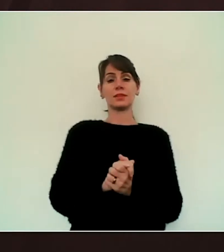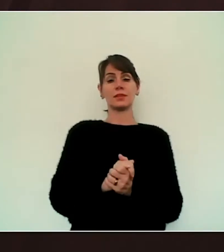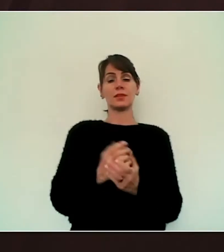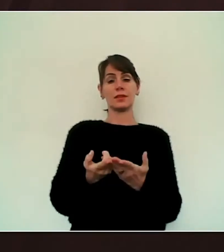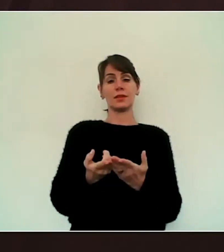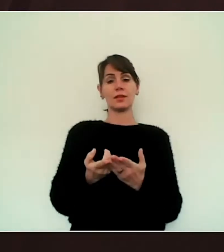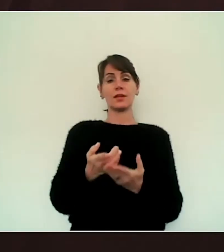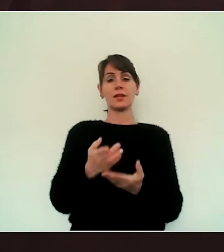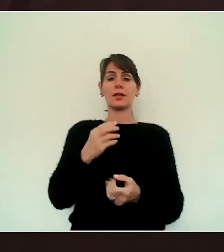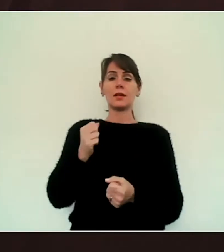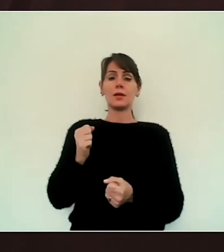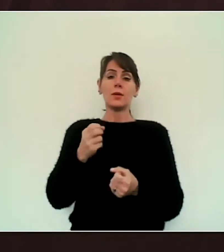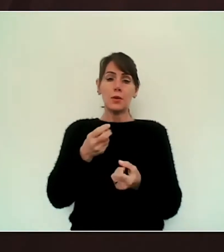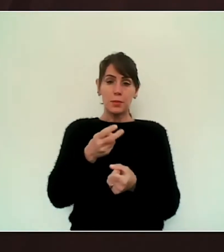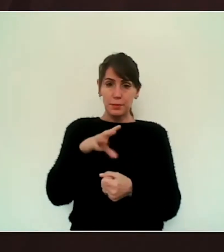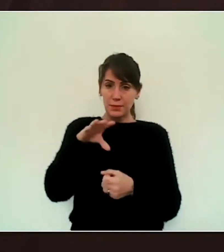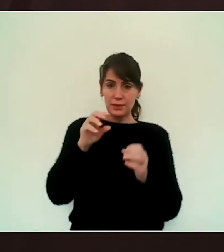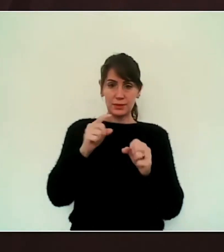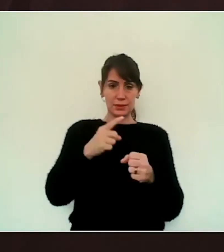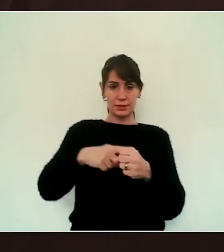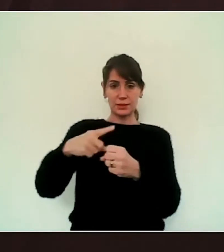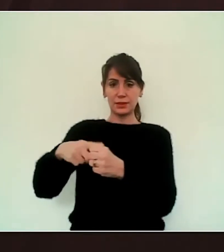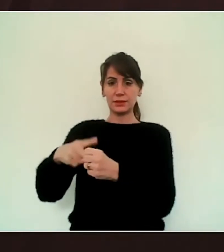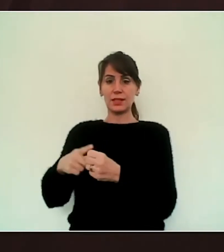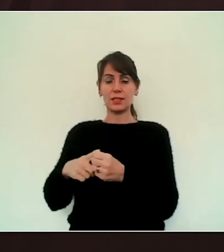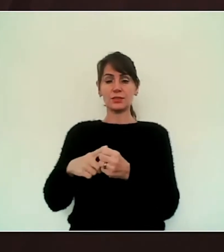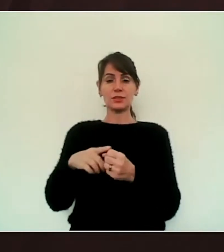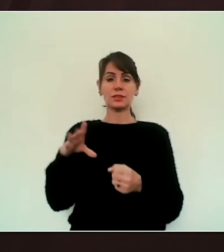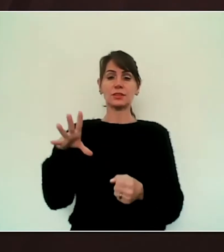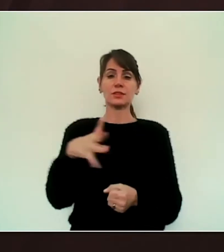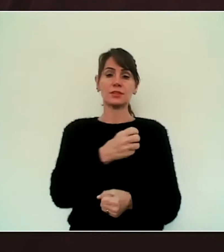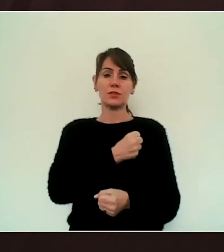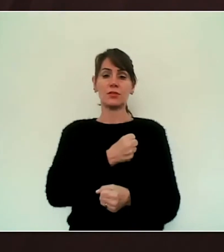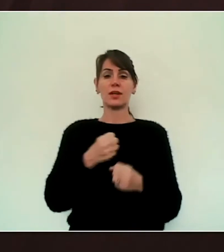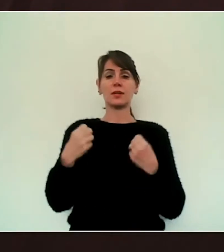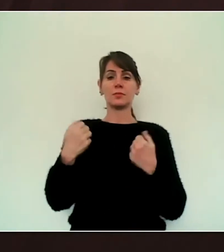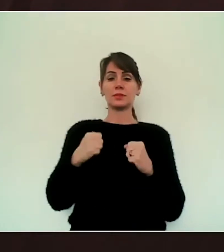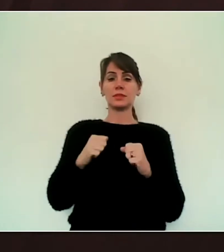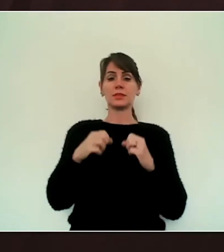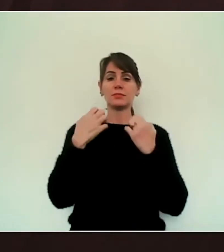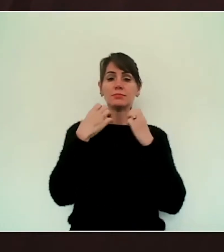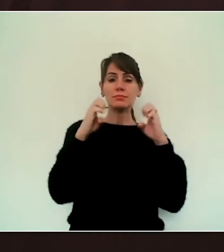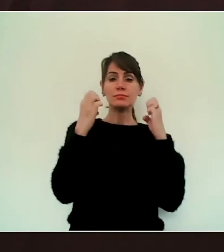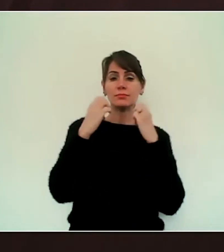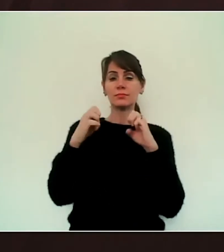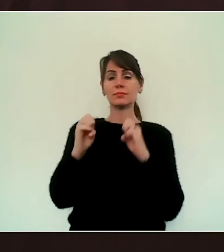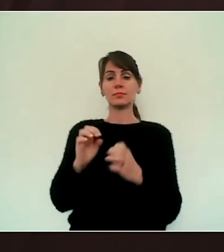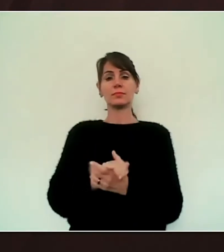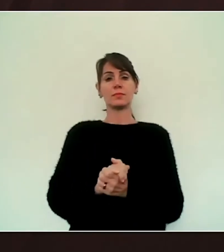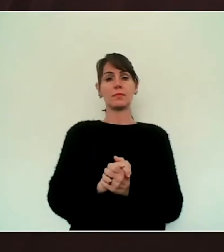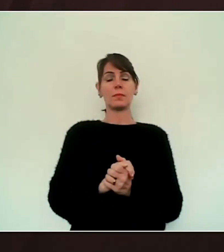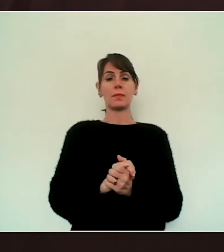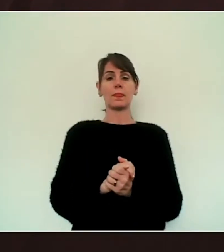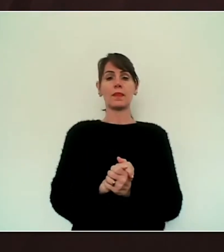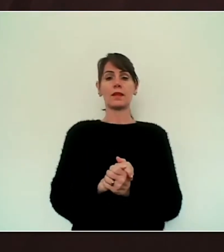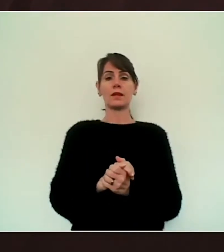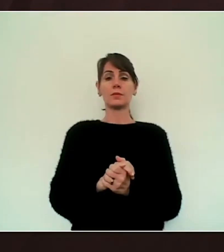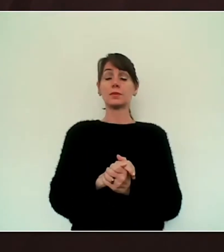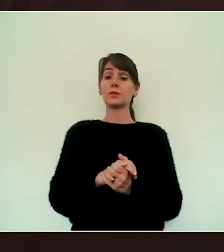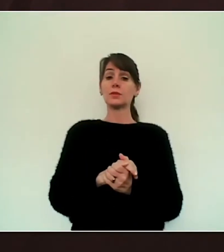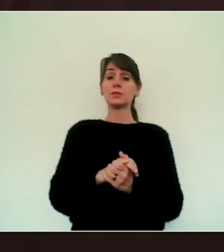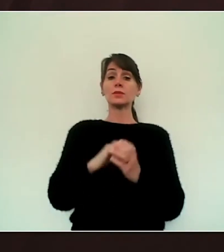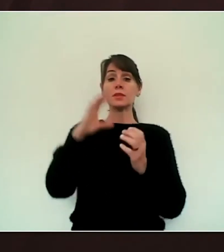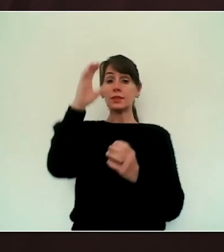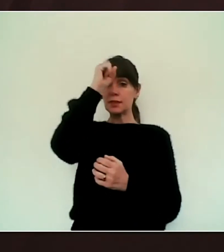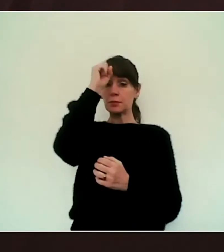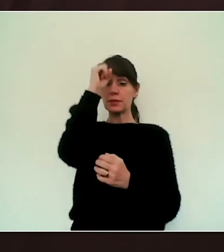Temos que buscar nas cidades, nas aldeias. Então temos que aprender com Jesus, que percorria de cidade em cidade, aldeia